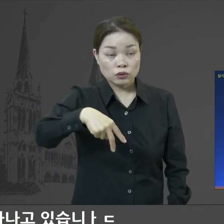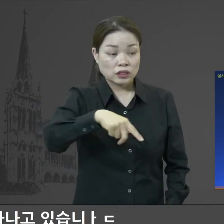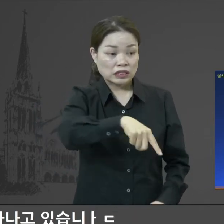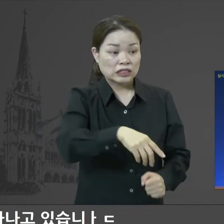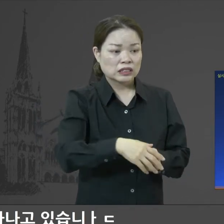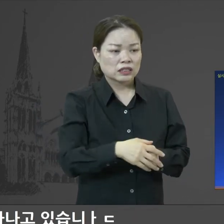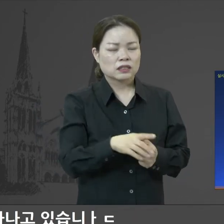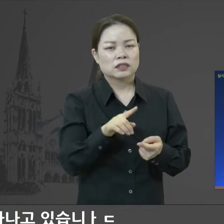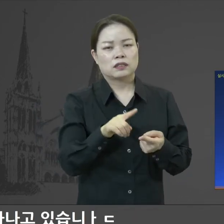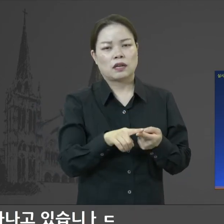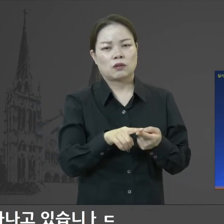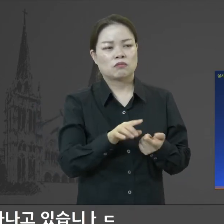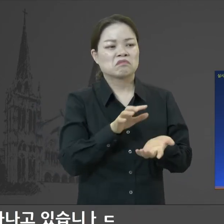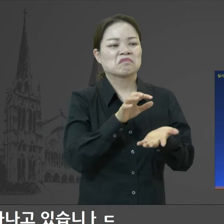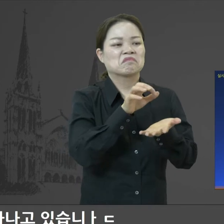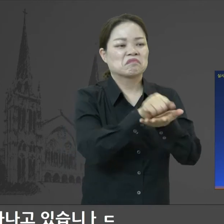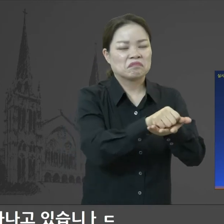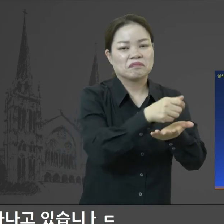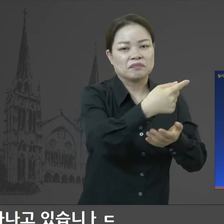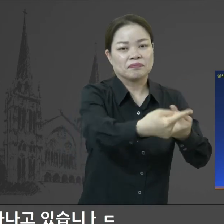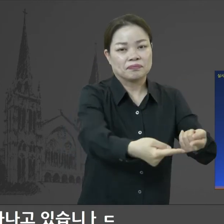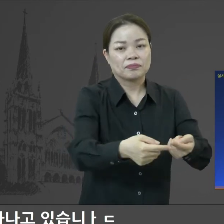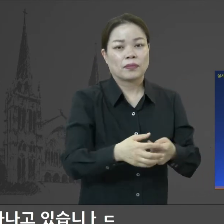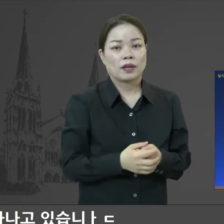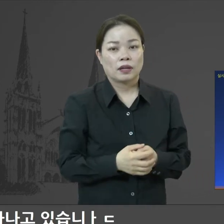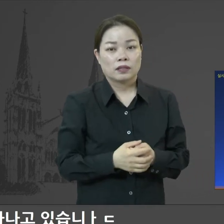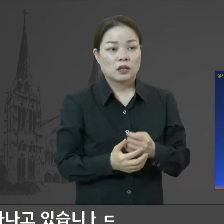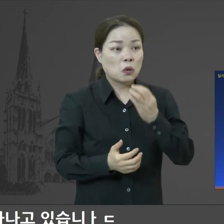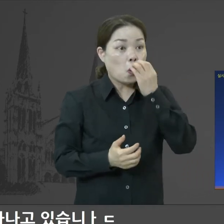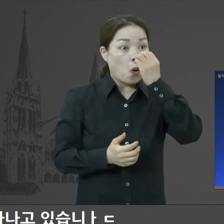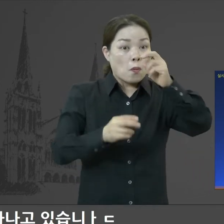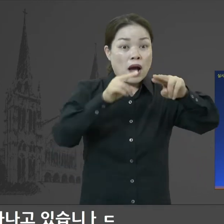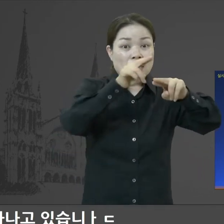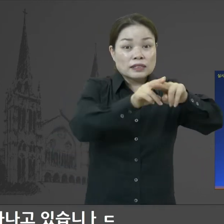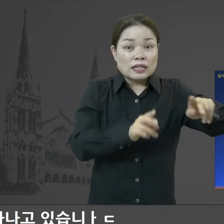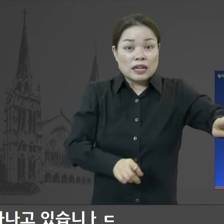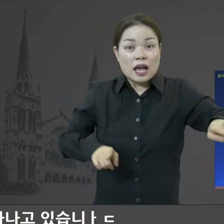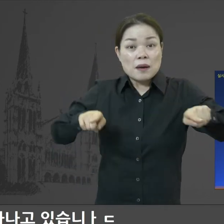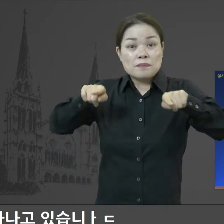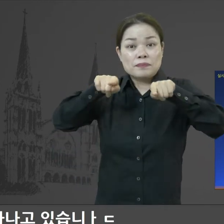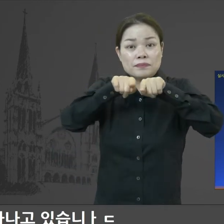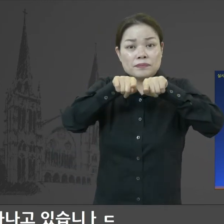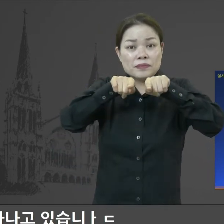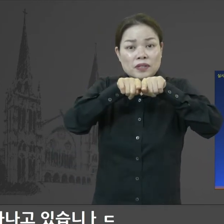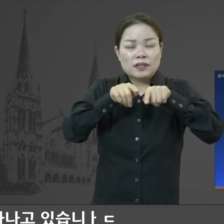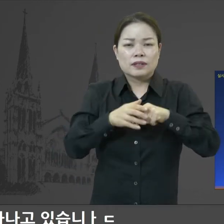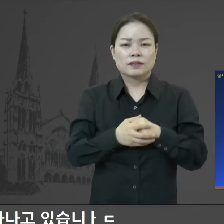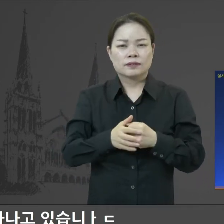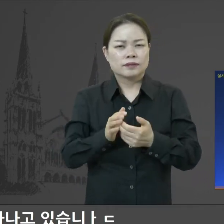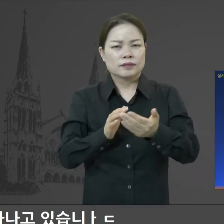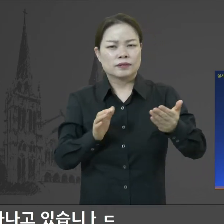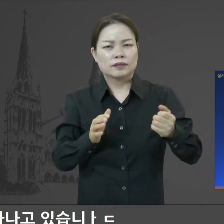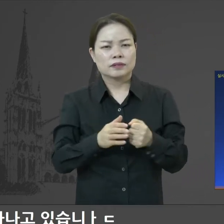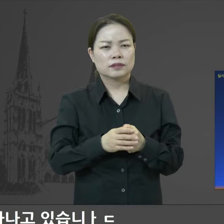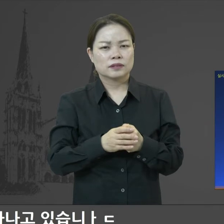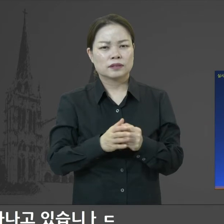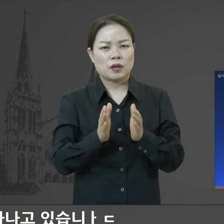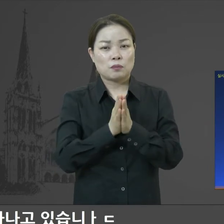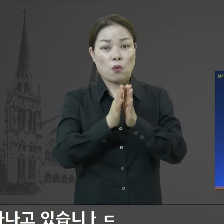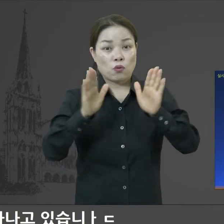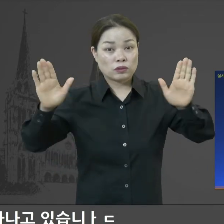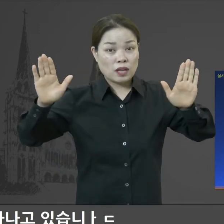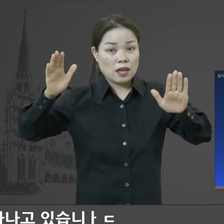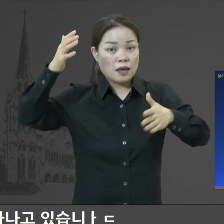자리를 잡아버립니다. 오만한 자의 자리에 함께 앉아버린 것이죠. 여러분, 롯의 마지막이 얼마나